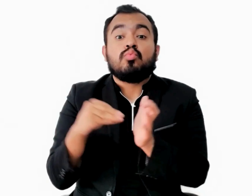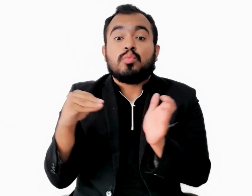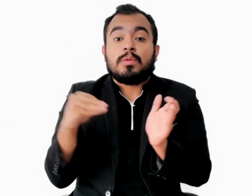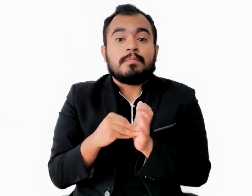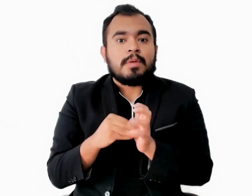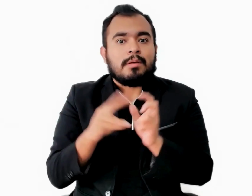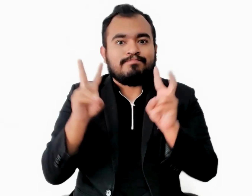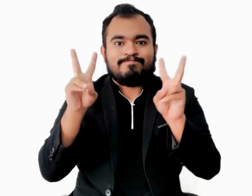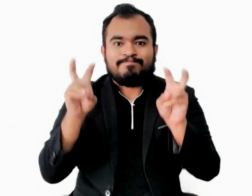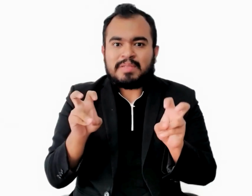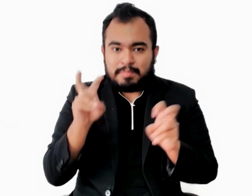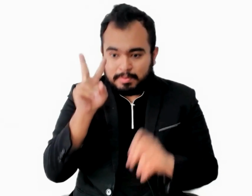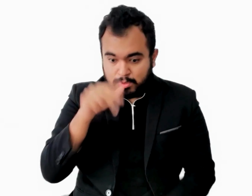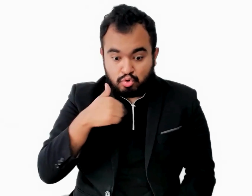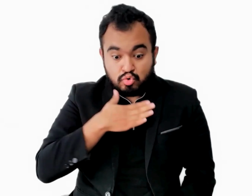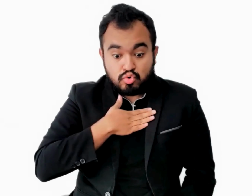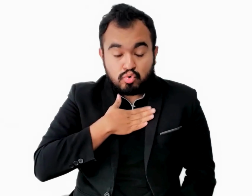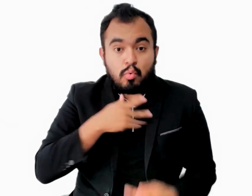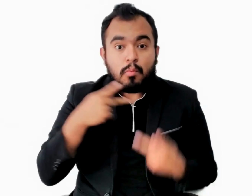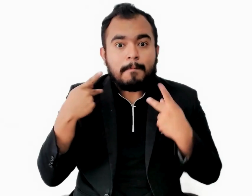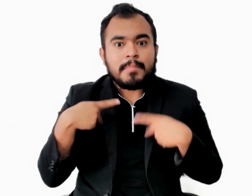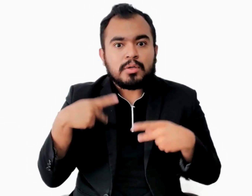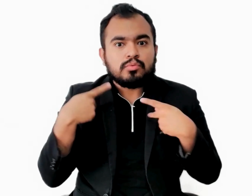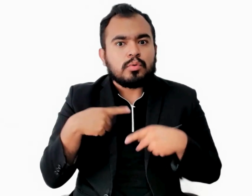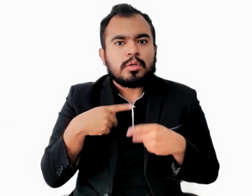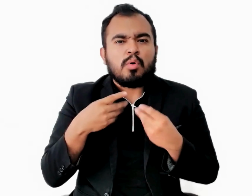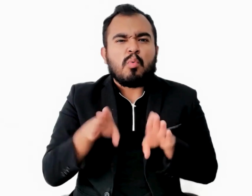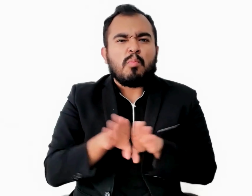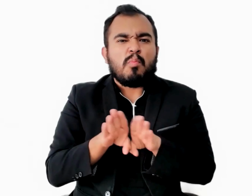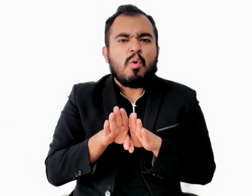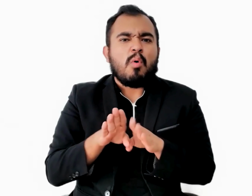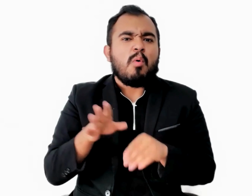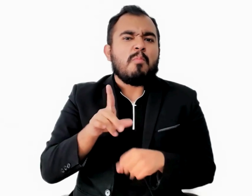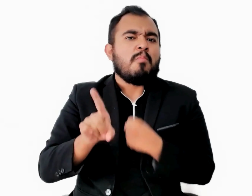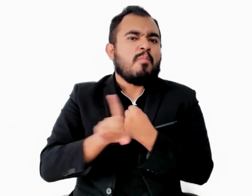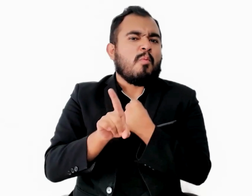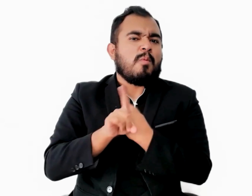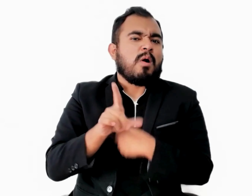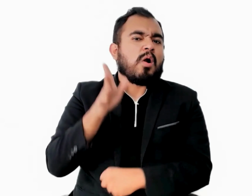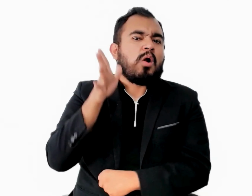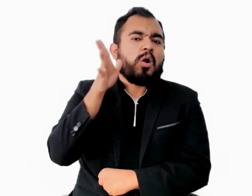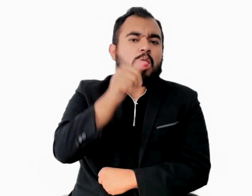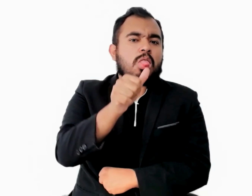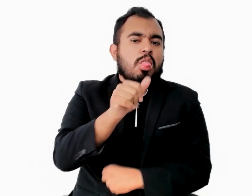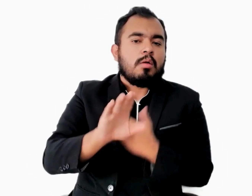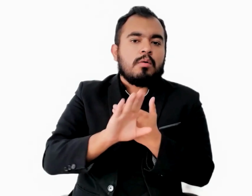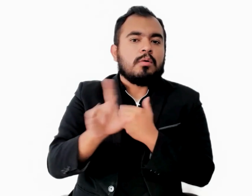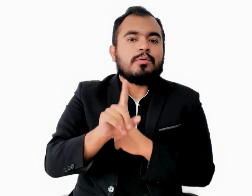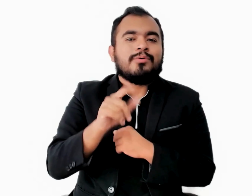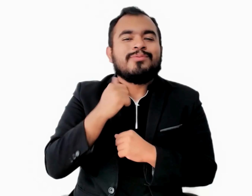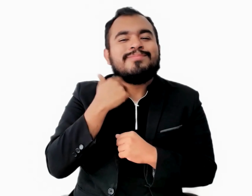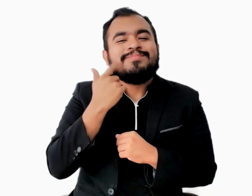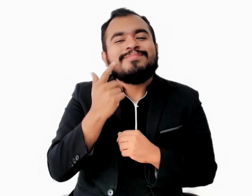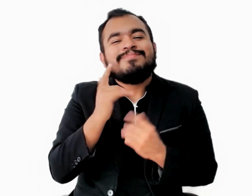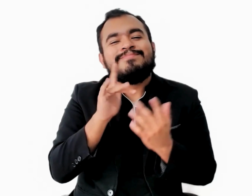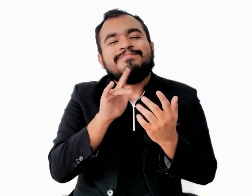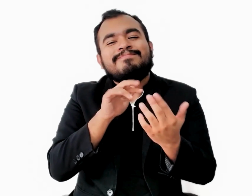tema para mí. Soy una persona muy antiproblemas. A mí me gustan relaciones tranquilas, pacíficas,